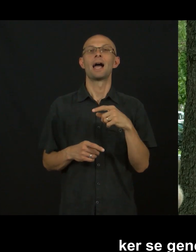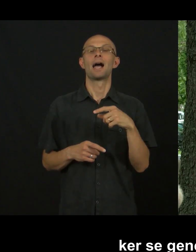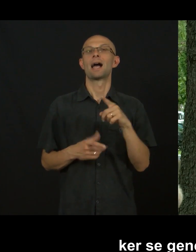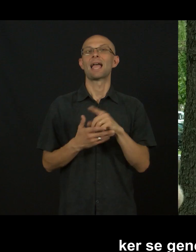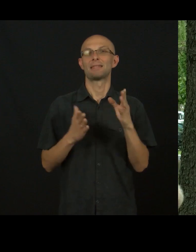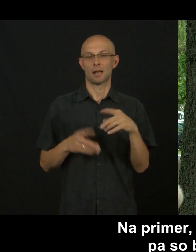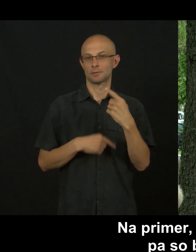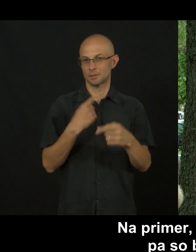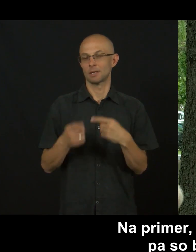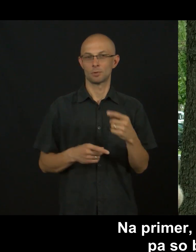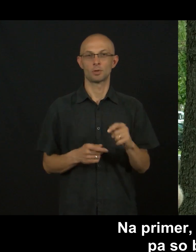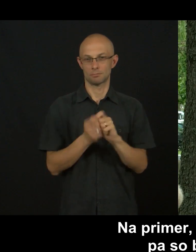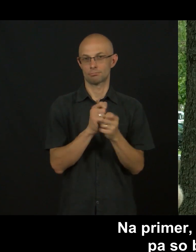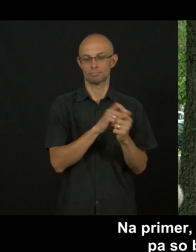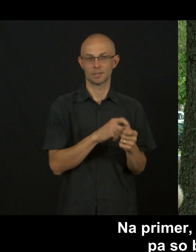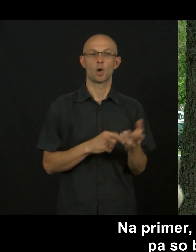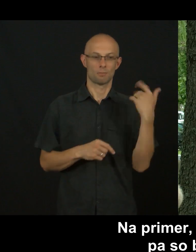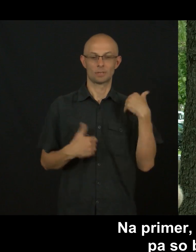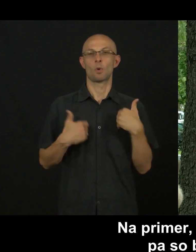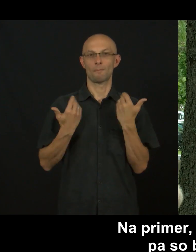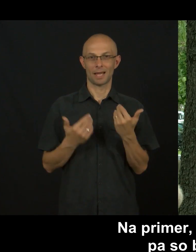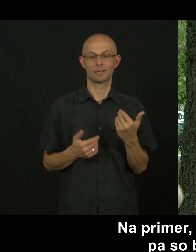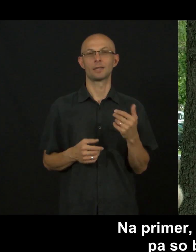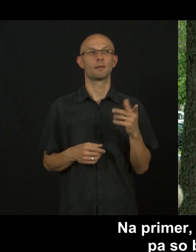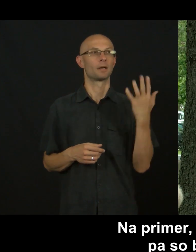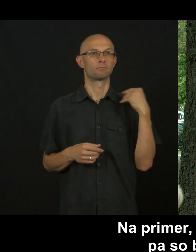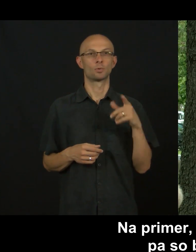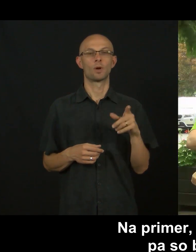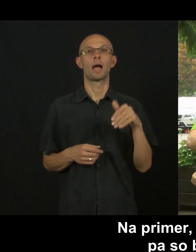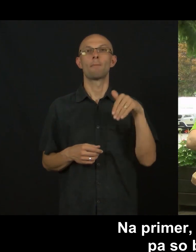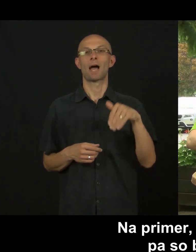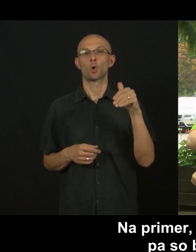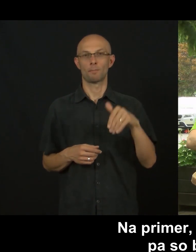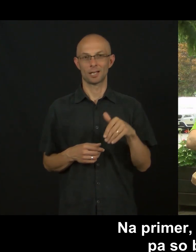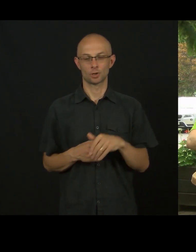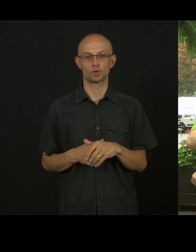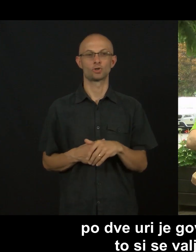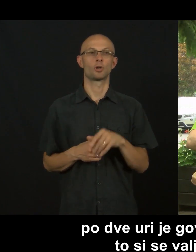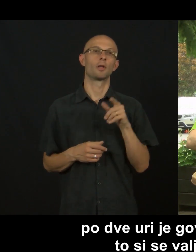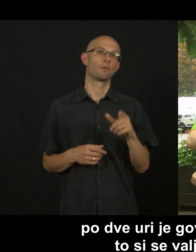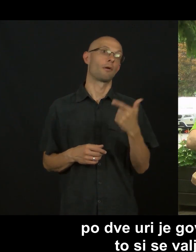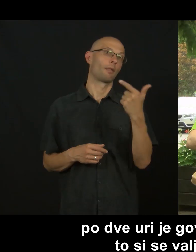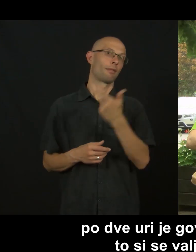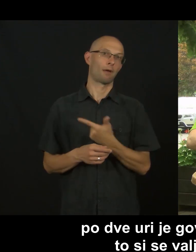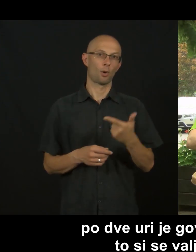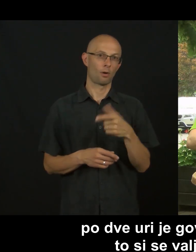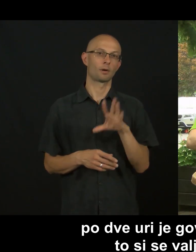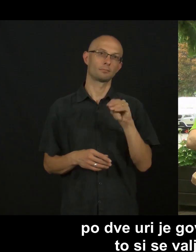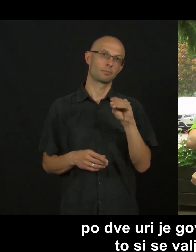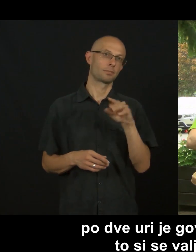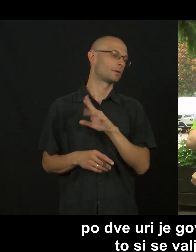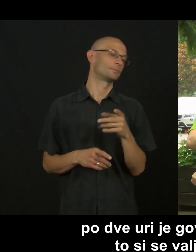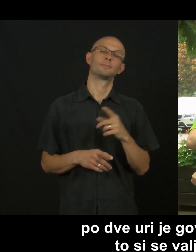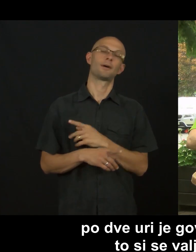generacije spreminjajo. Naprimer, ko sem bil še mlad, pa so bili Marko Milič, to je po dve uri